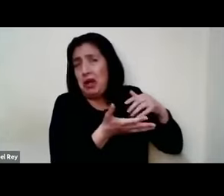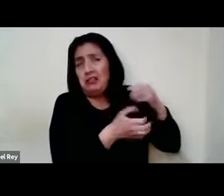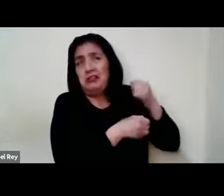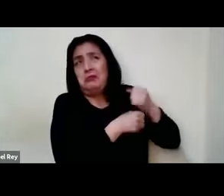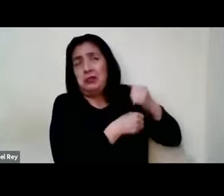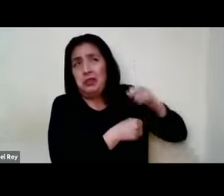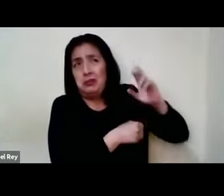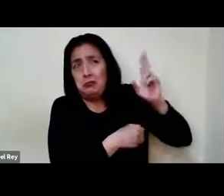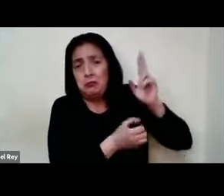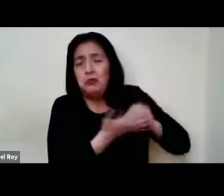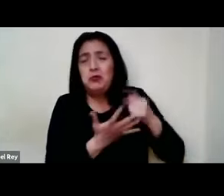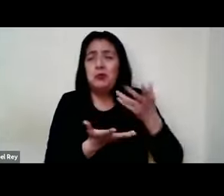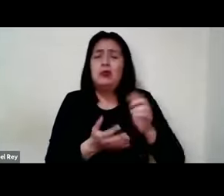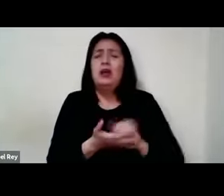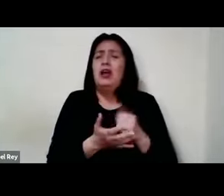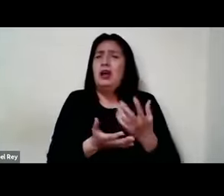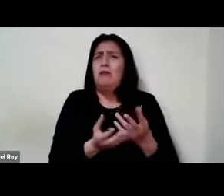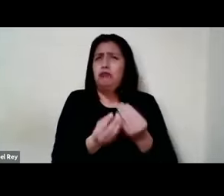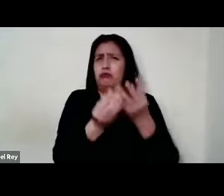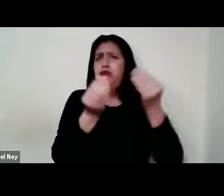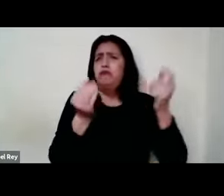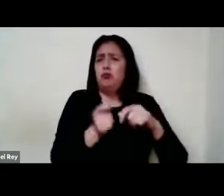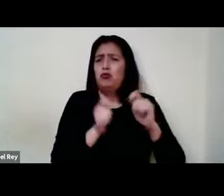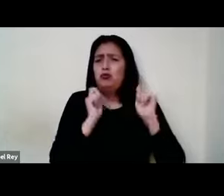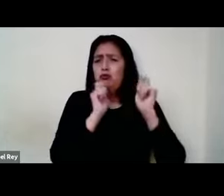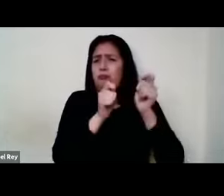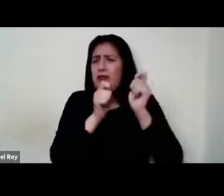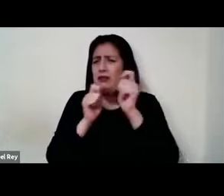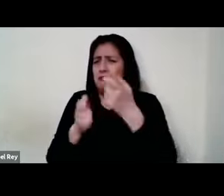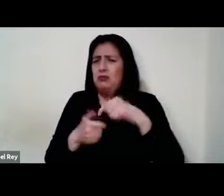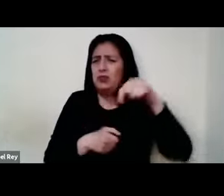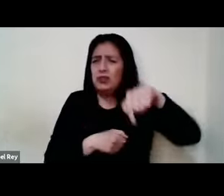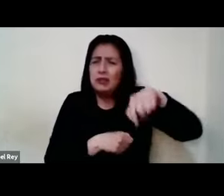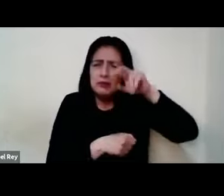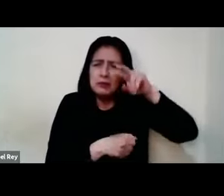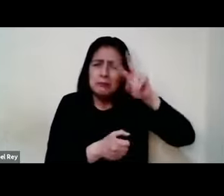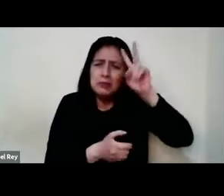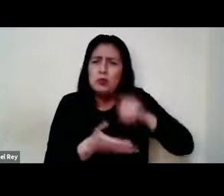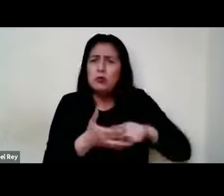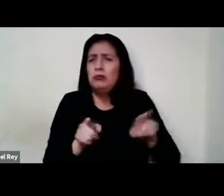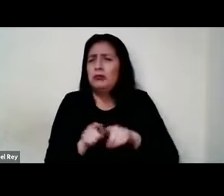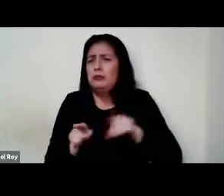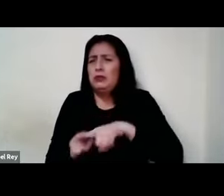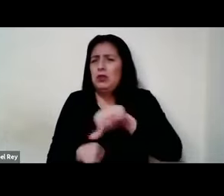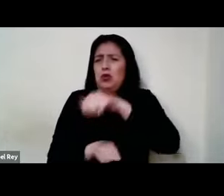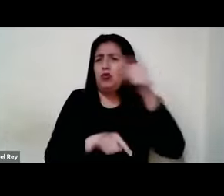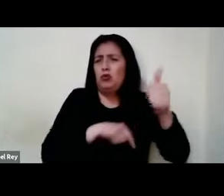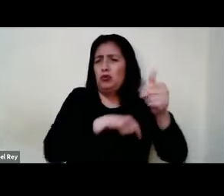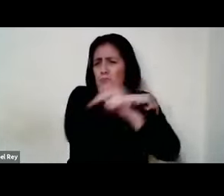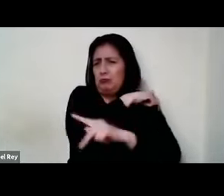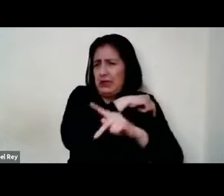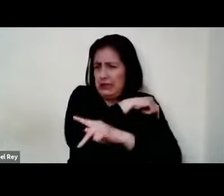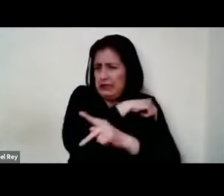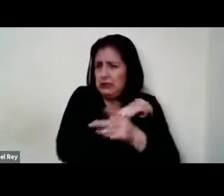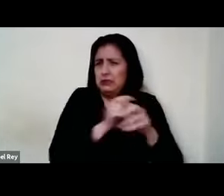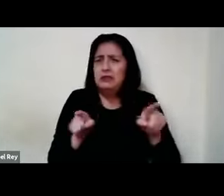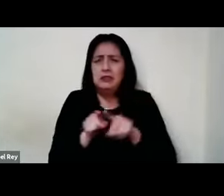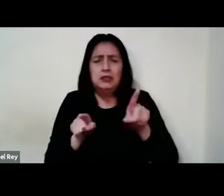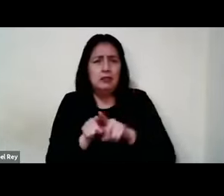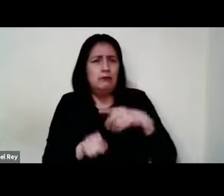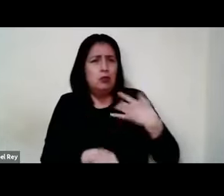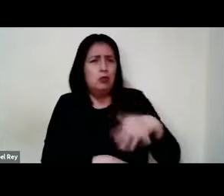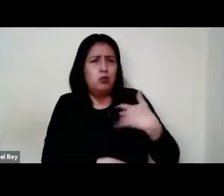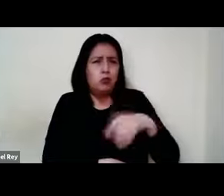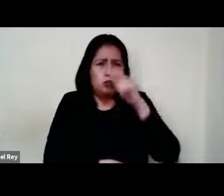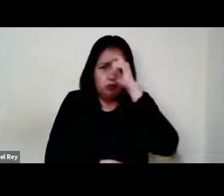ganado muchos premios, tanto en el país como fuera del país, y también